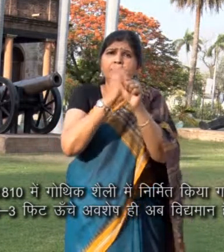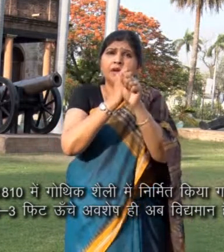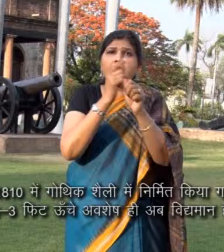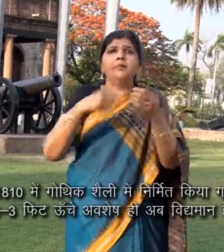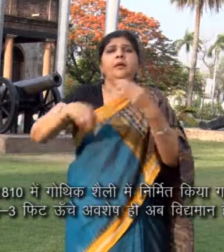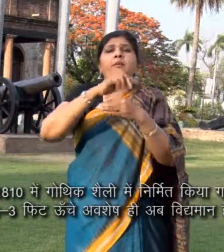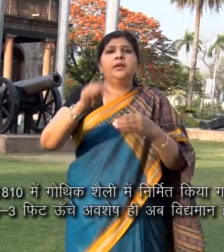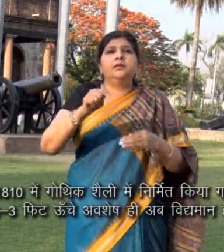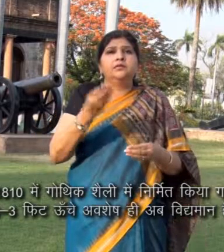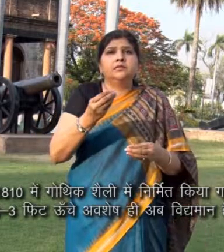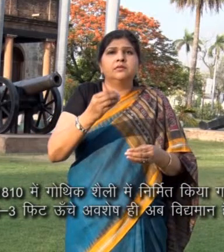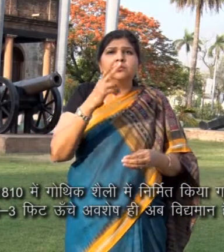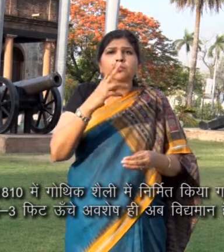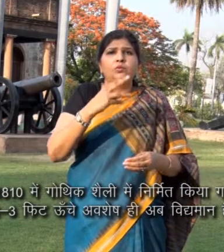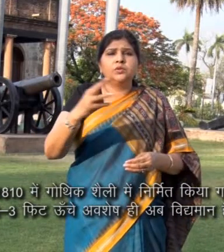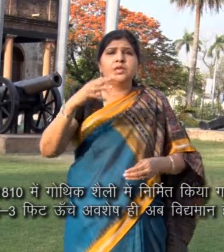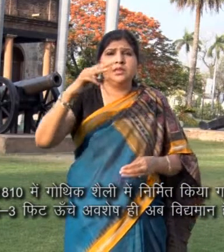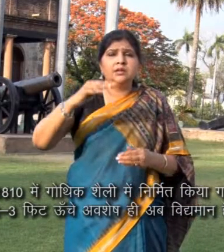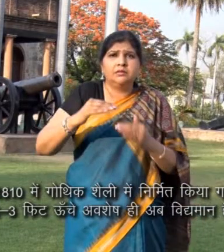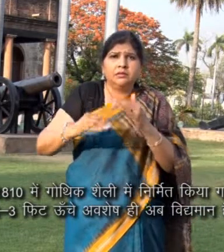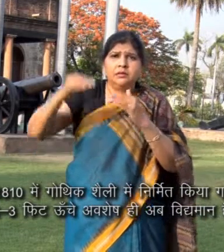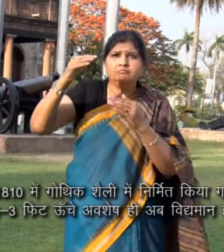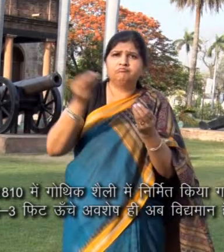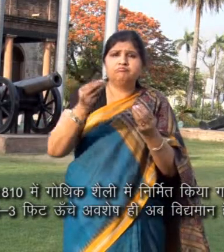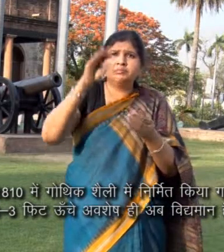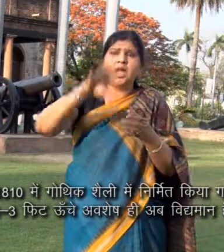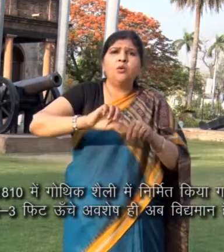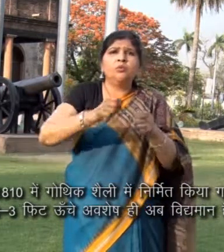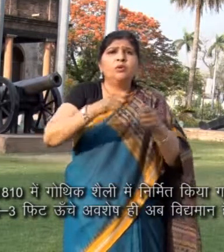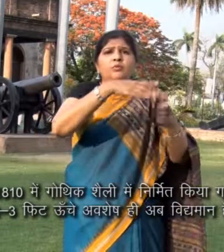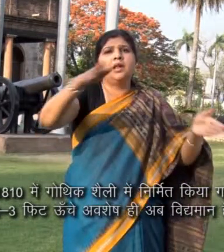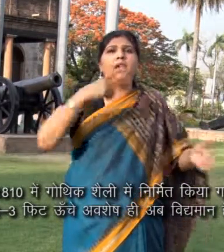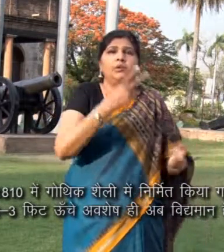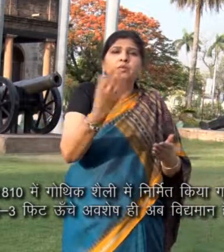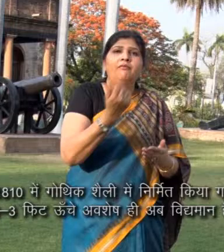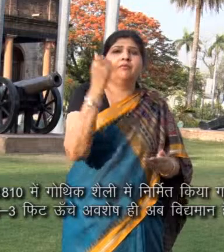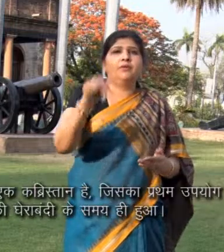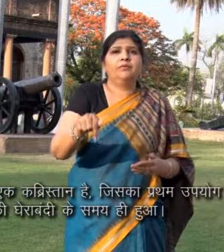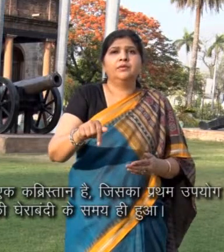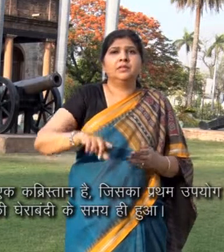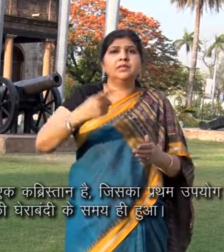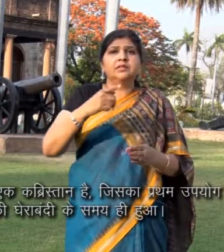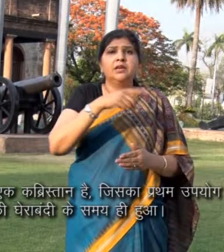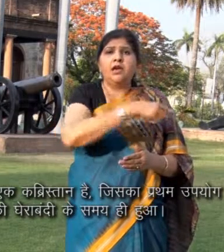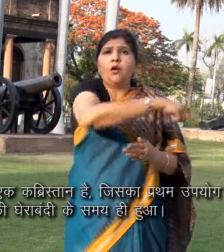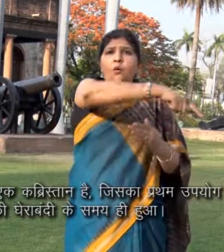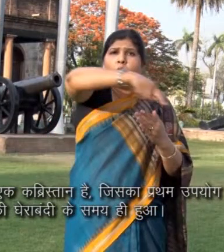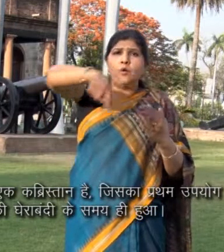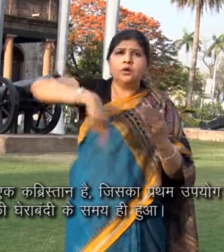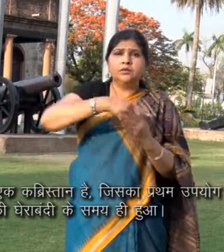जिसके मात्र 2 से 3 फीट ऊंचे अवशेष ही अब विद्यमान हैं। इसके चारों तरफ एक